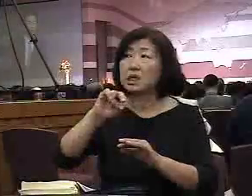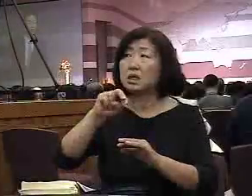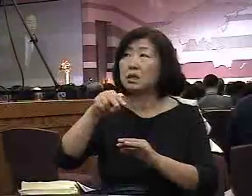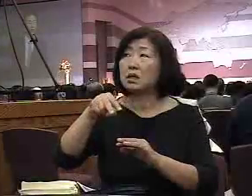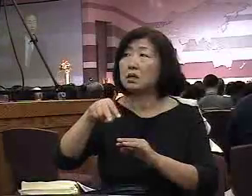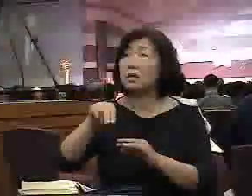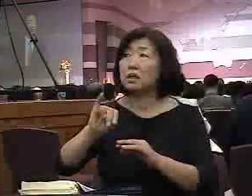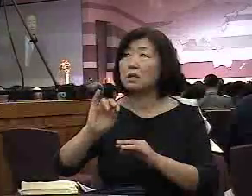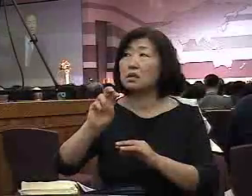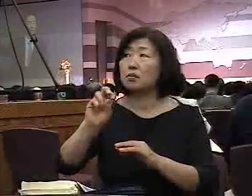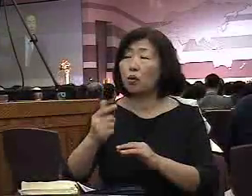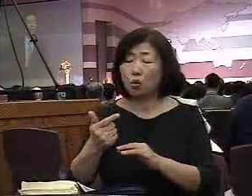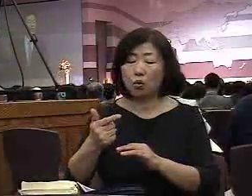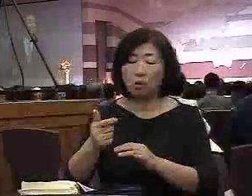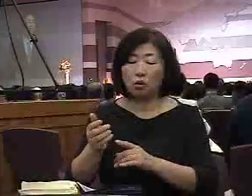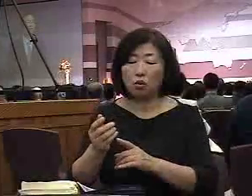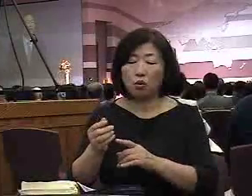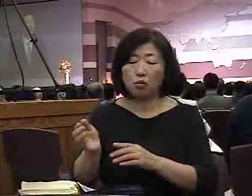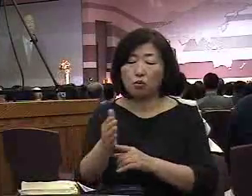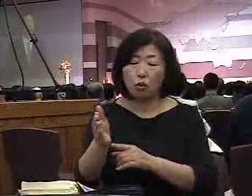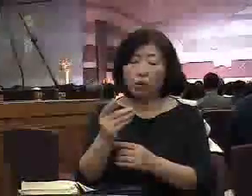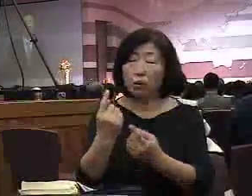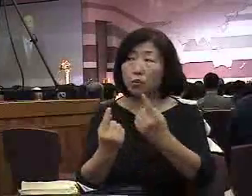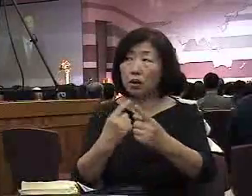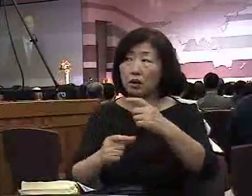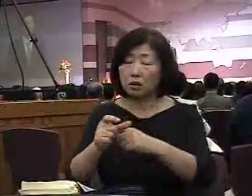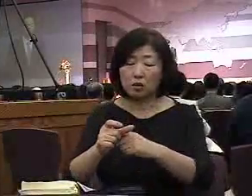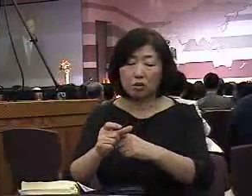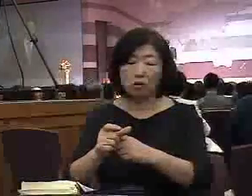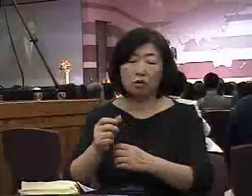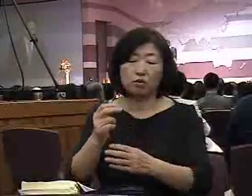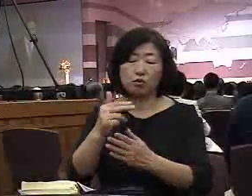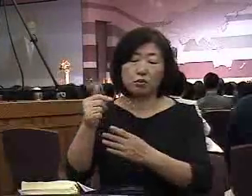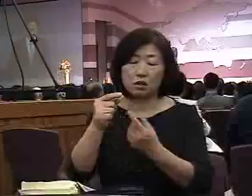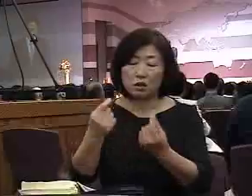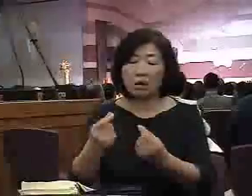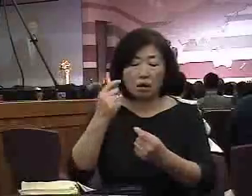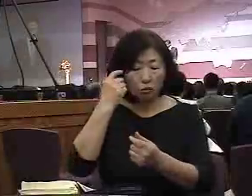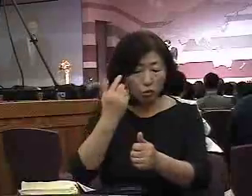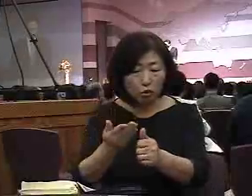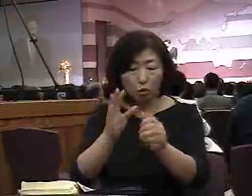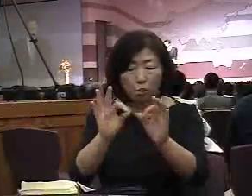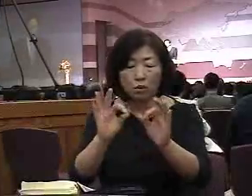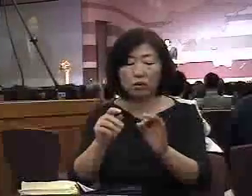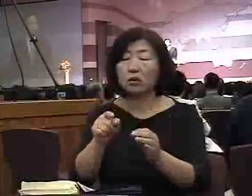저 물고기보다 너는 나를 더 사랑하니? 주님이 그렇게 물어보신 것입니다.